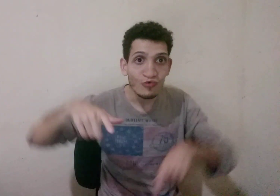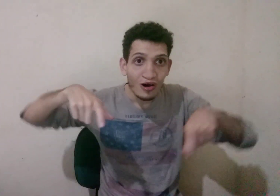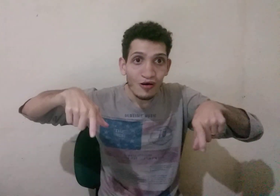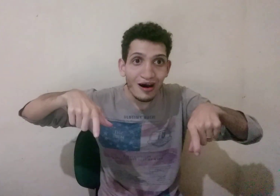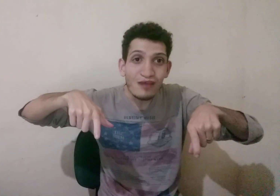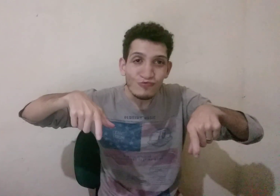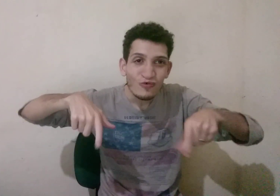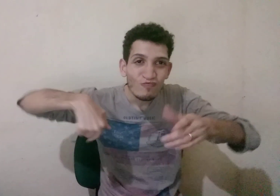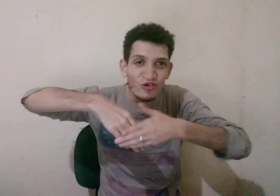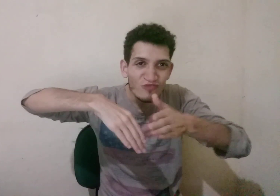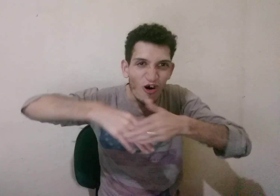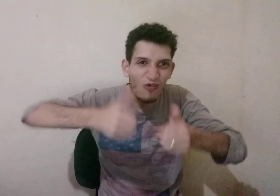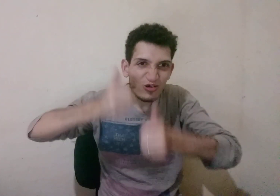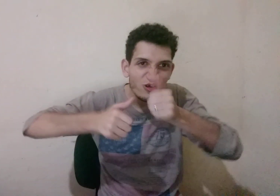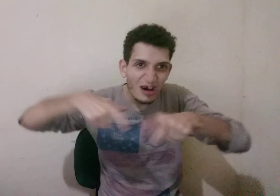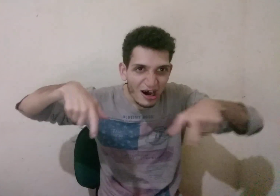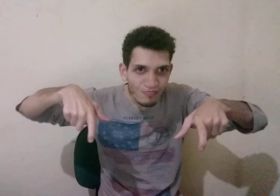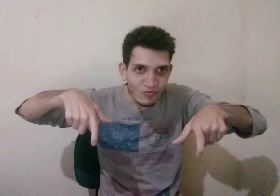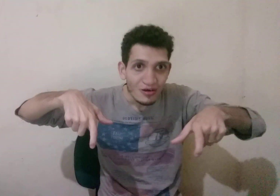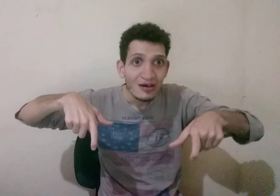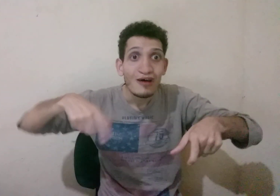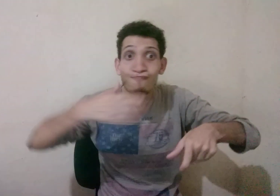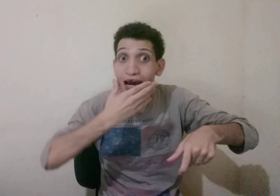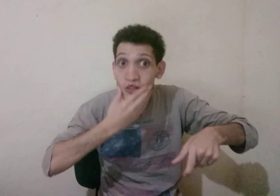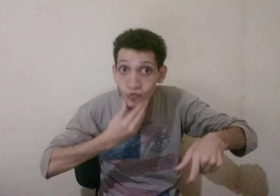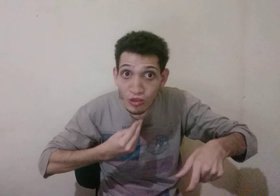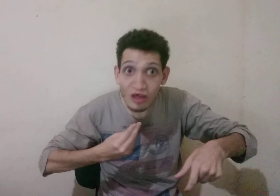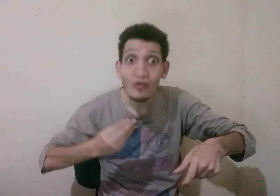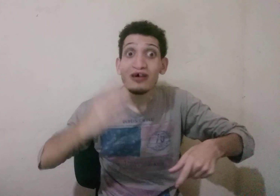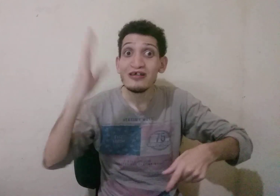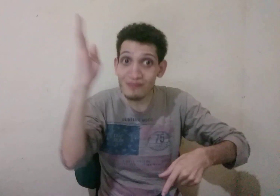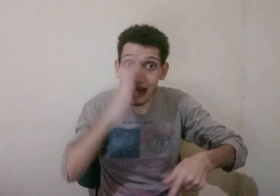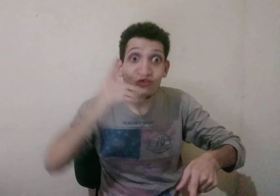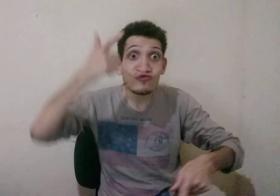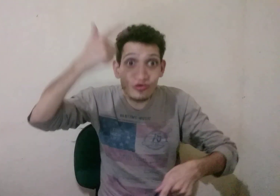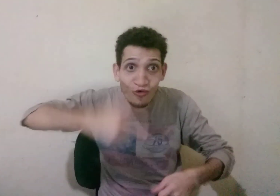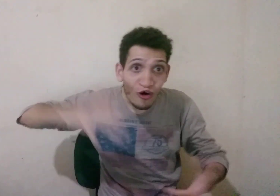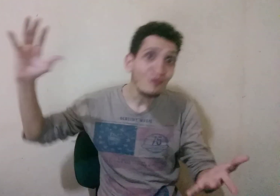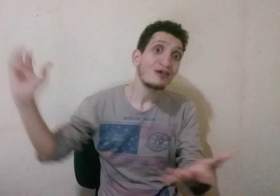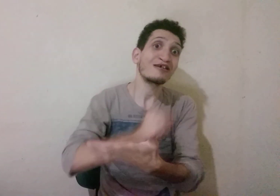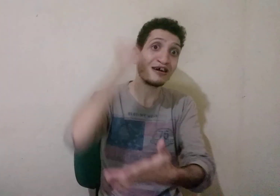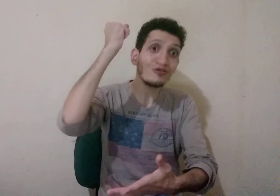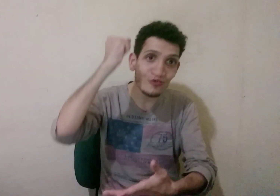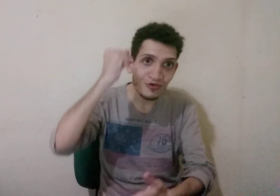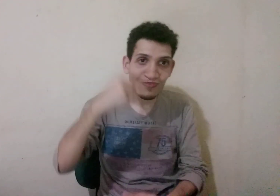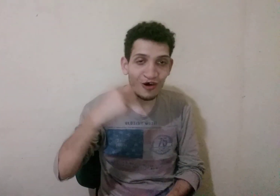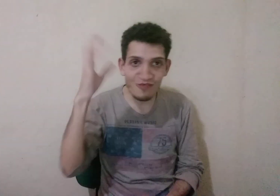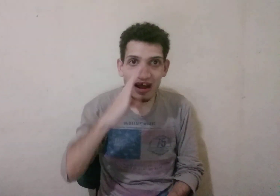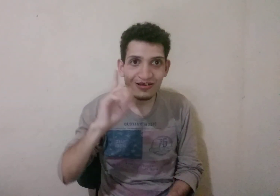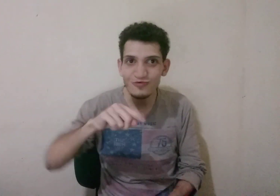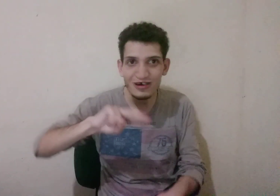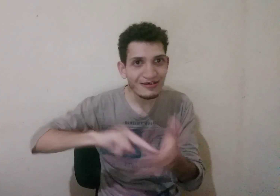campo, futebol, amplo, masculino, e Brasil, de novo, andou. Nós, Brasil, é